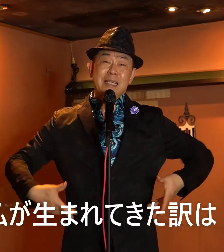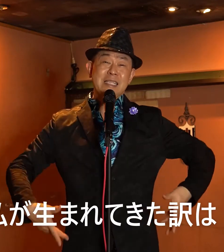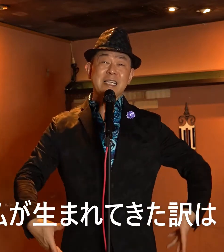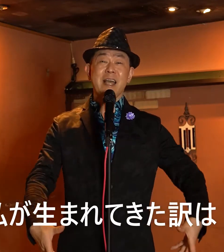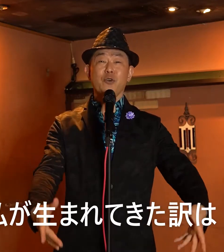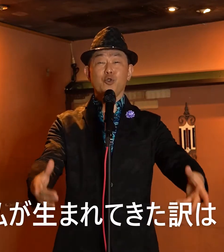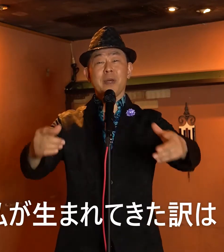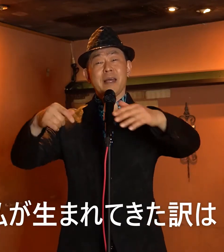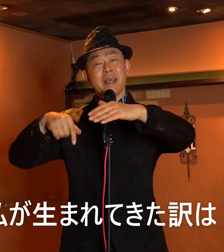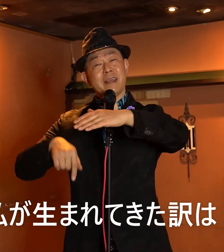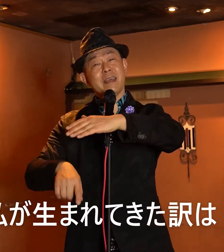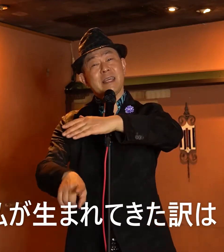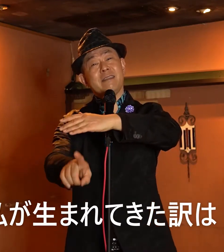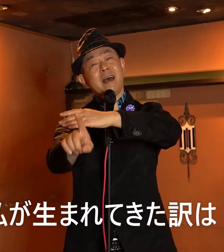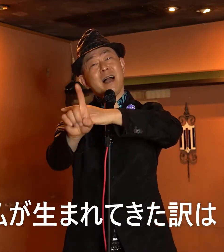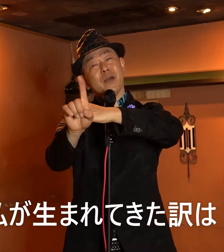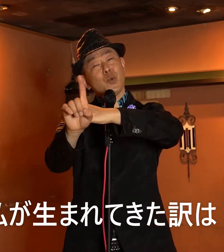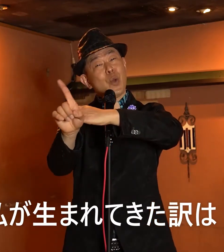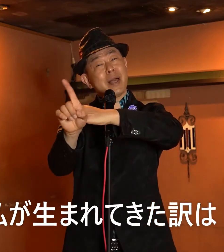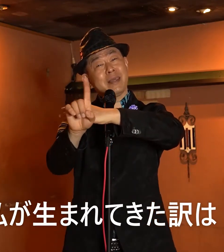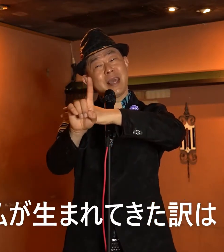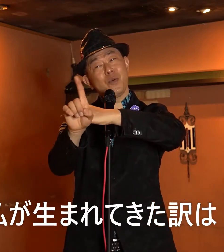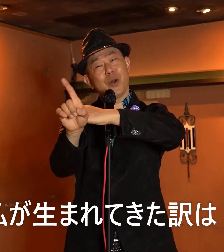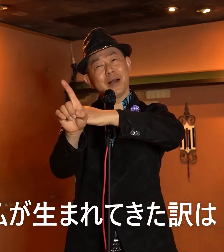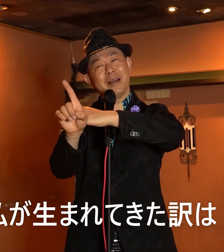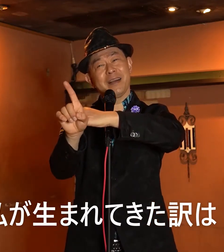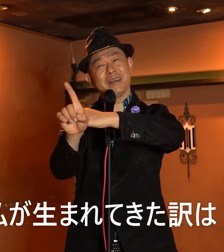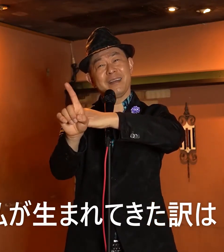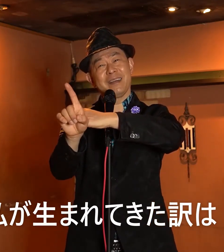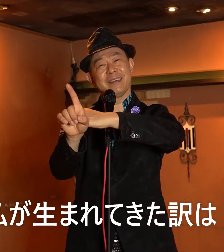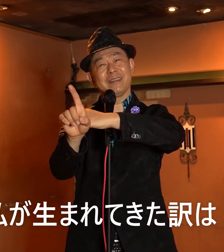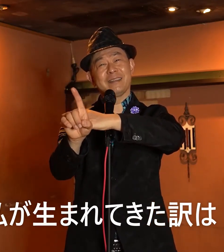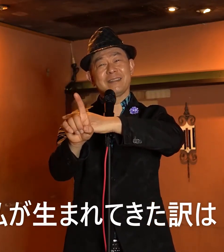私が生まれてきたわけは